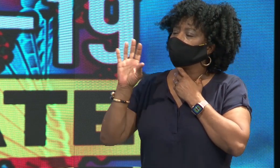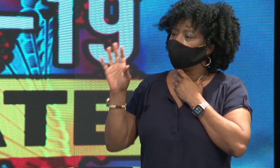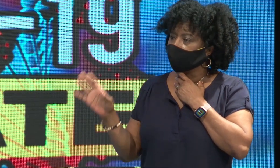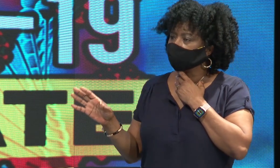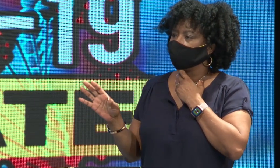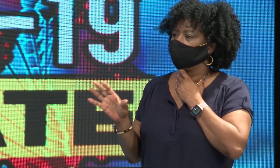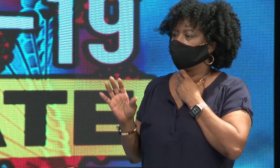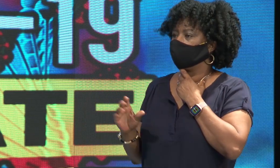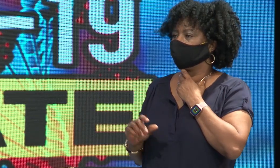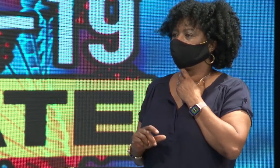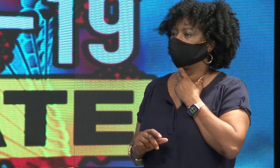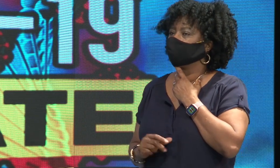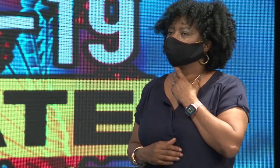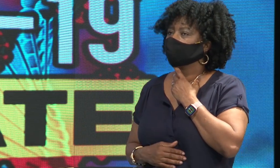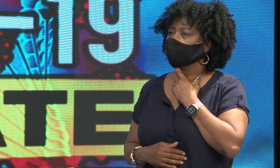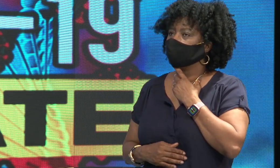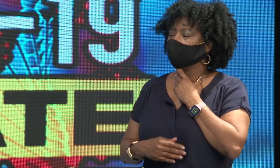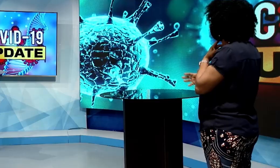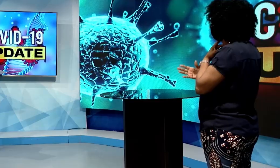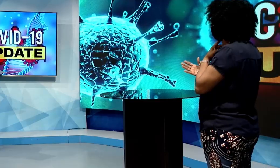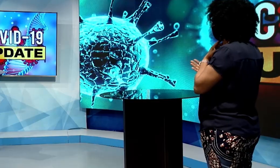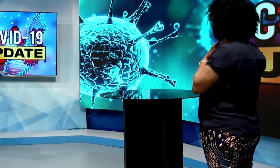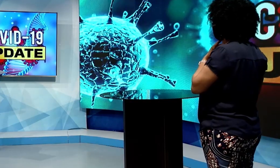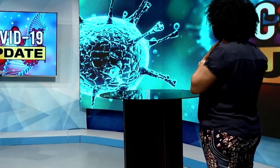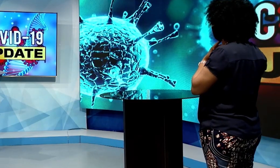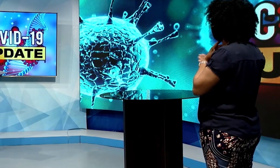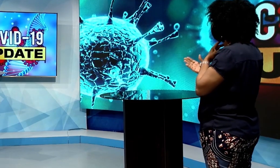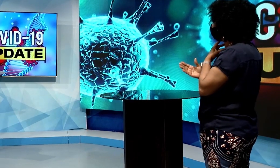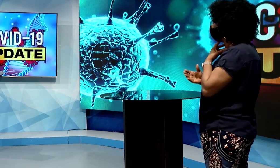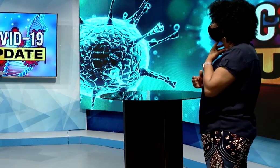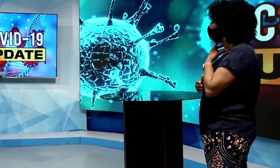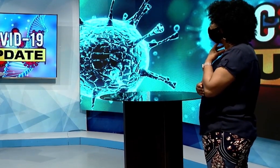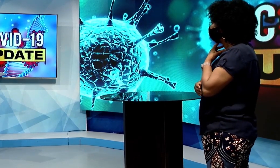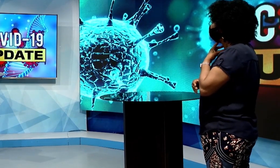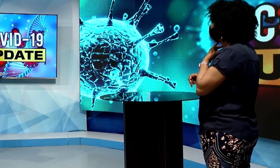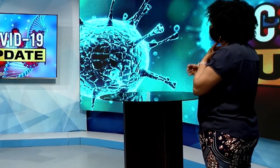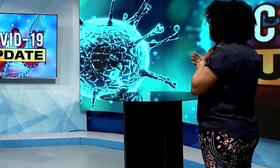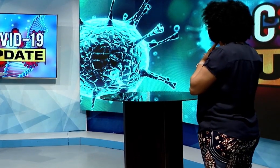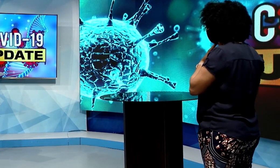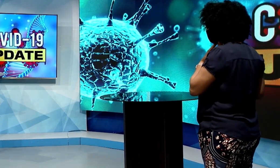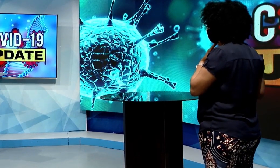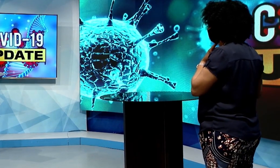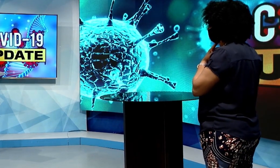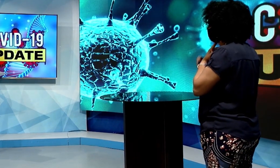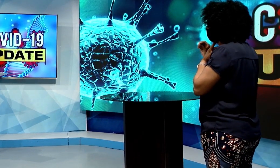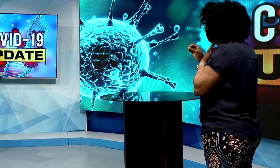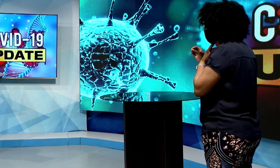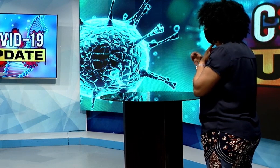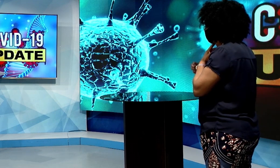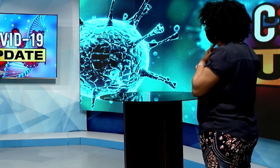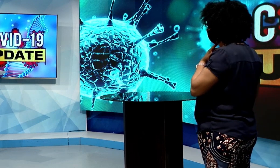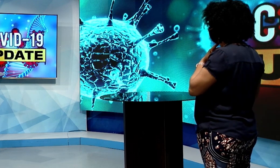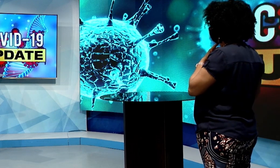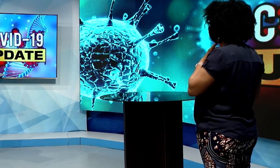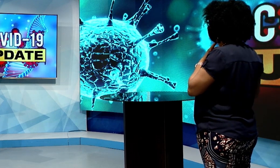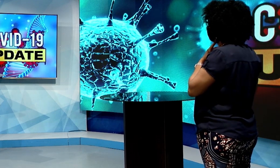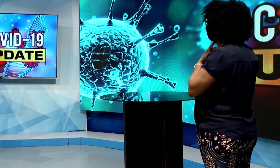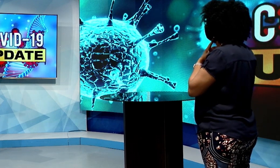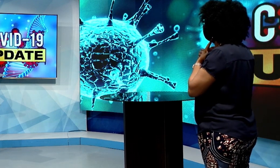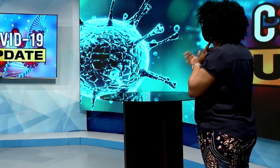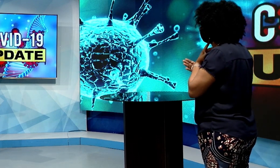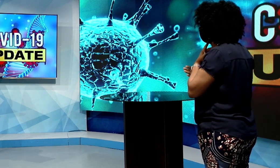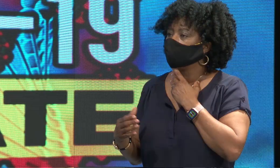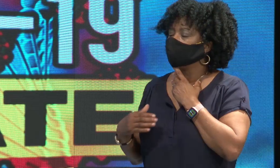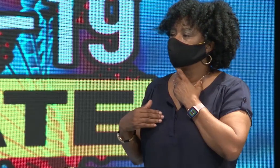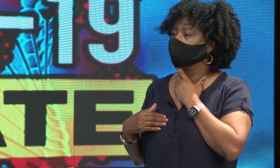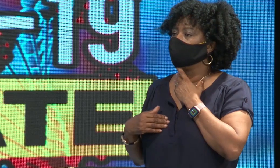we ook naar het buitenland vooral richten. Mm-hmm. De afgelopen dagen zijn we bezig geweest om influencers, Surinaamse influencers,